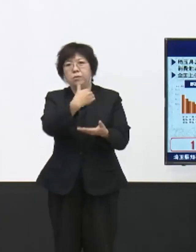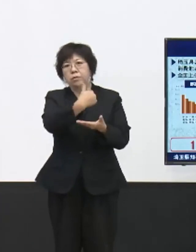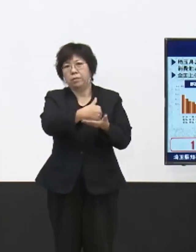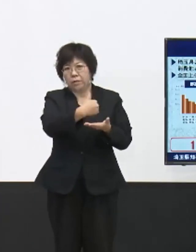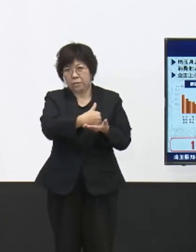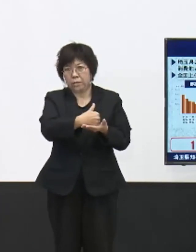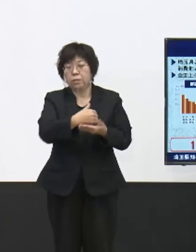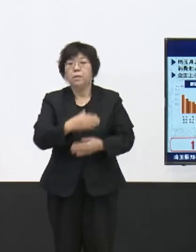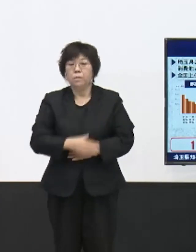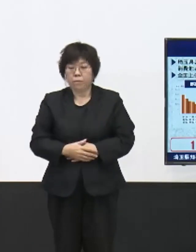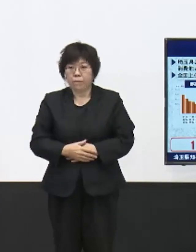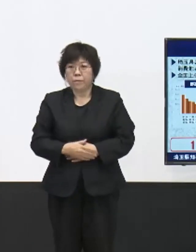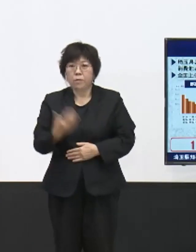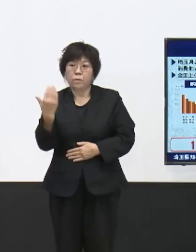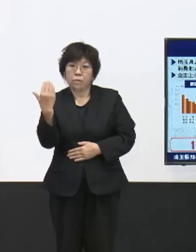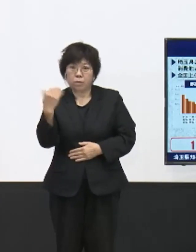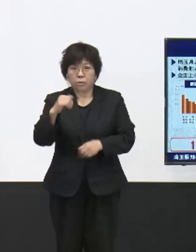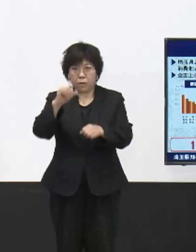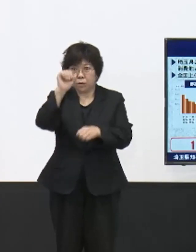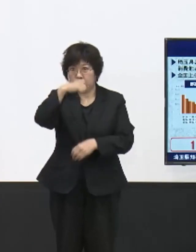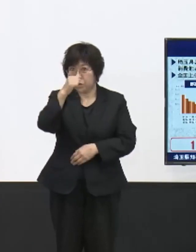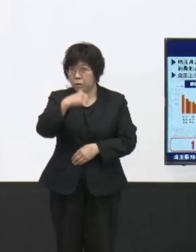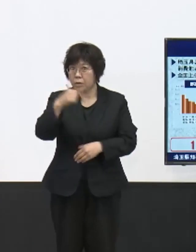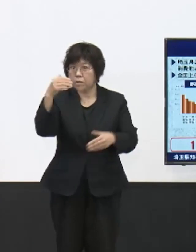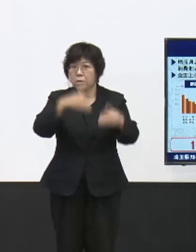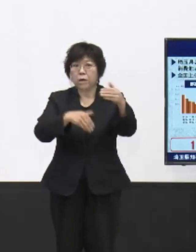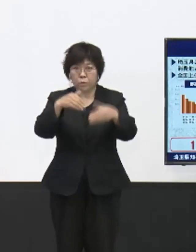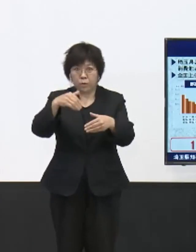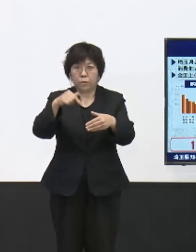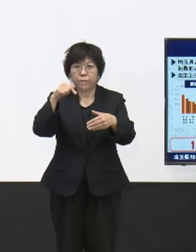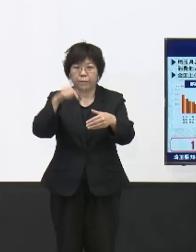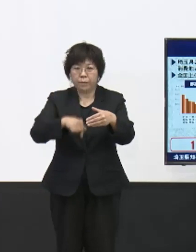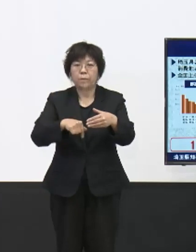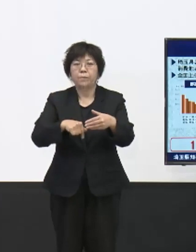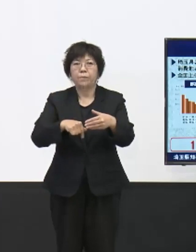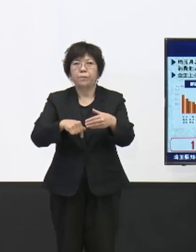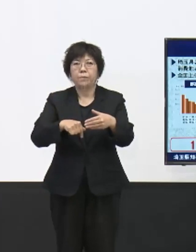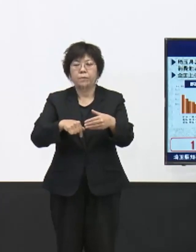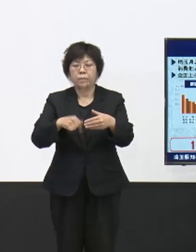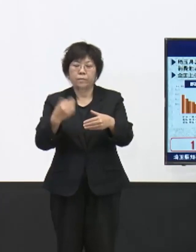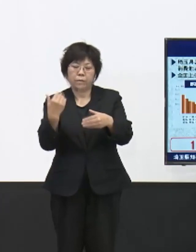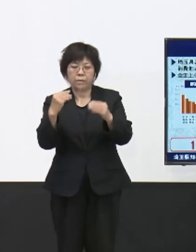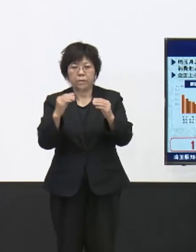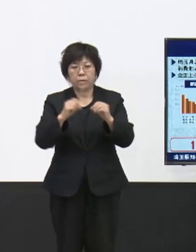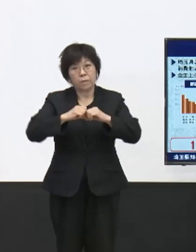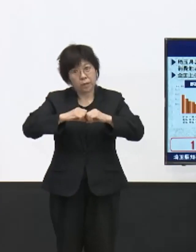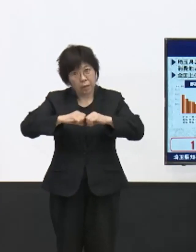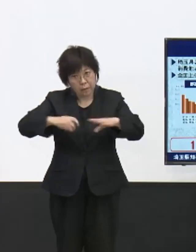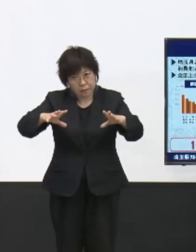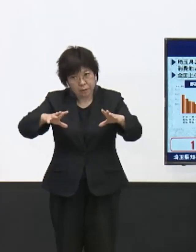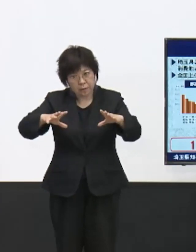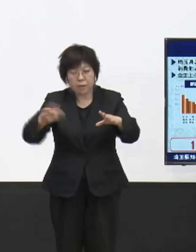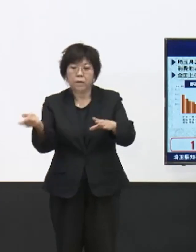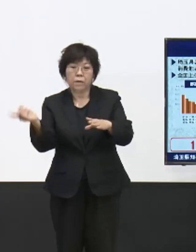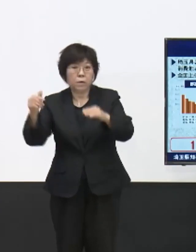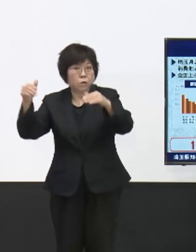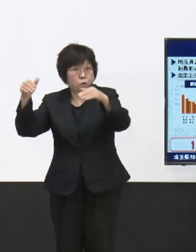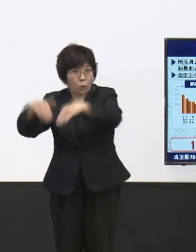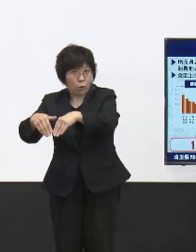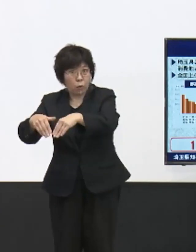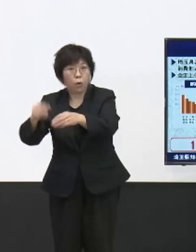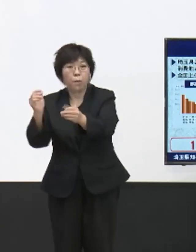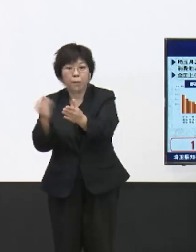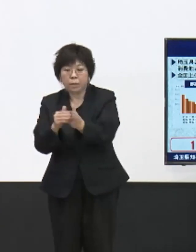ども、今回ですね、衆院選自体が、解散から投開票日までが戦後最短ということ